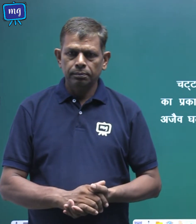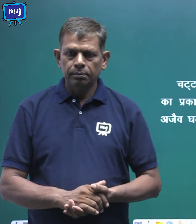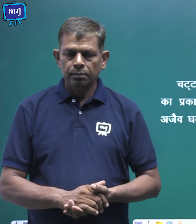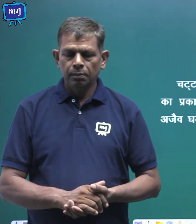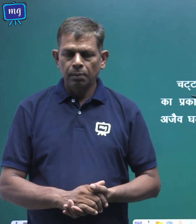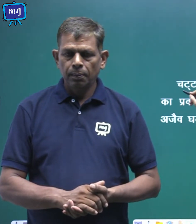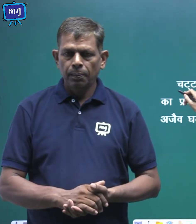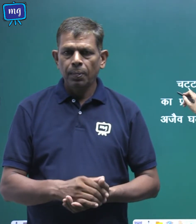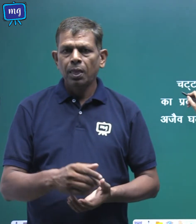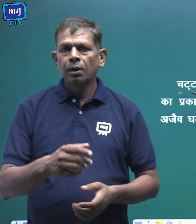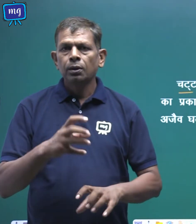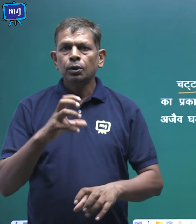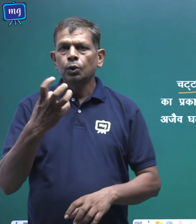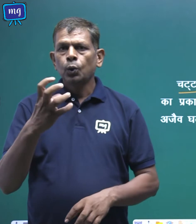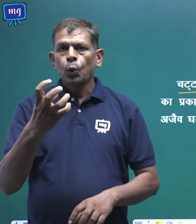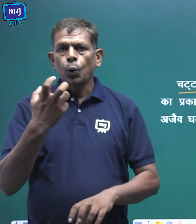चट्टान,